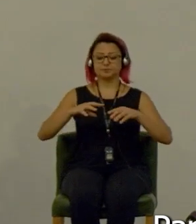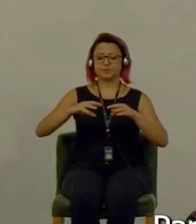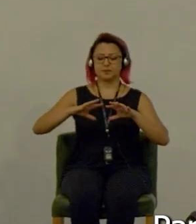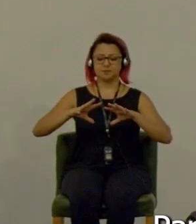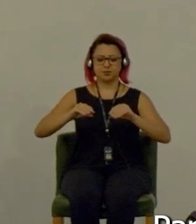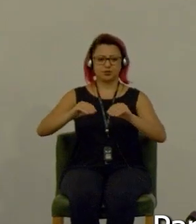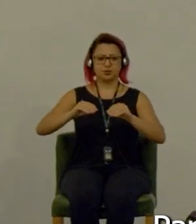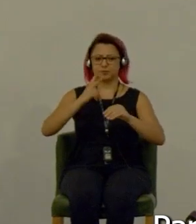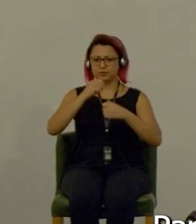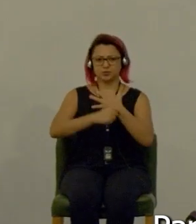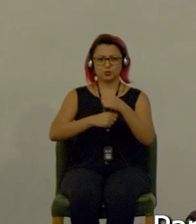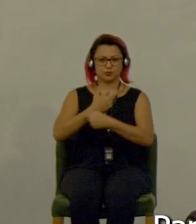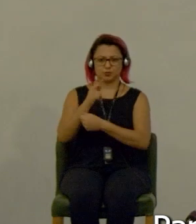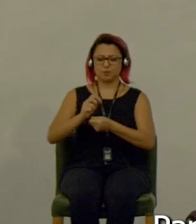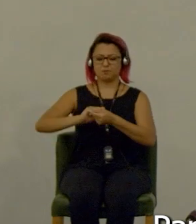une espèce